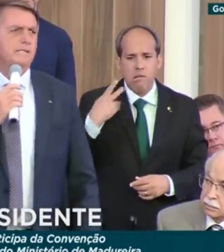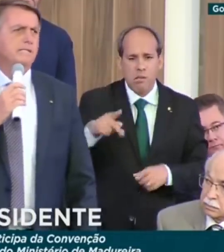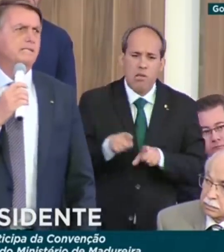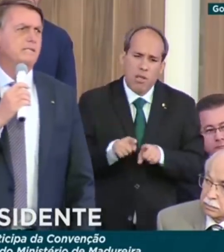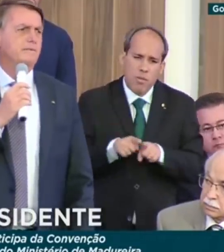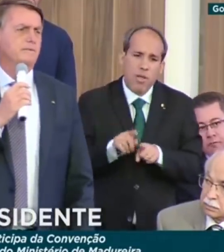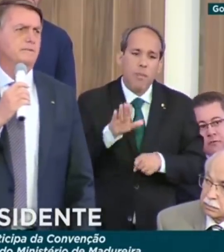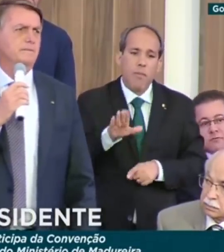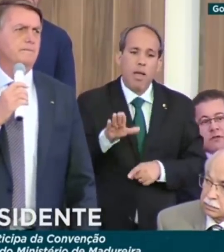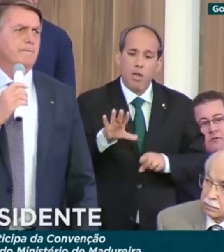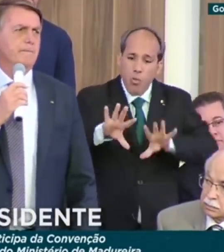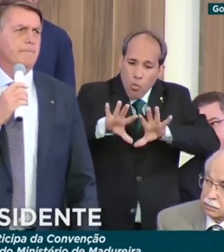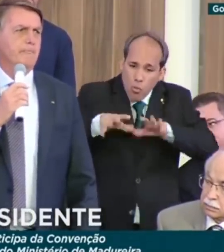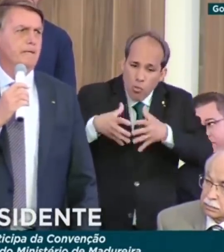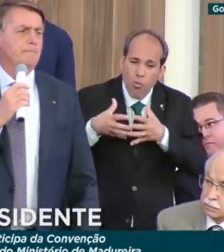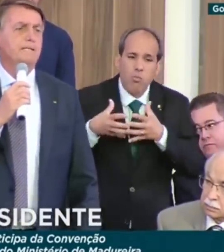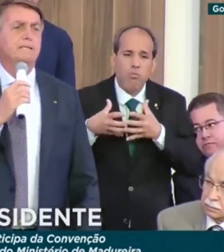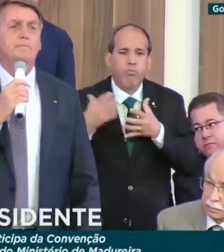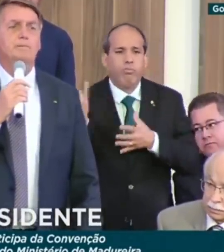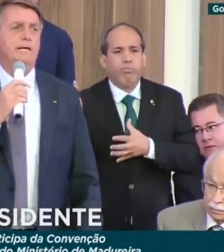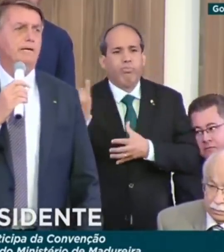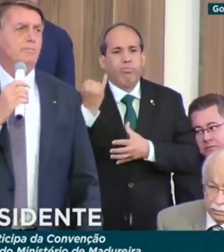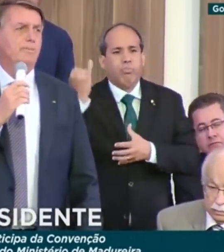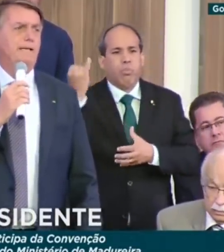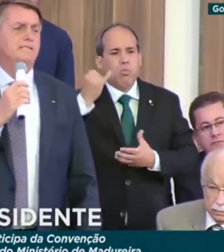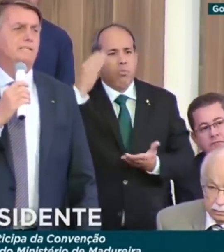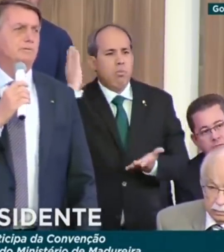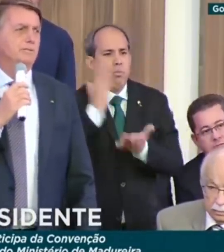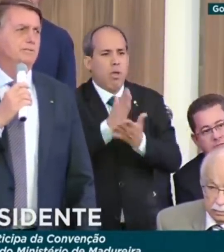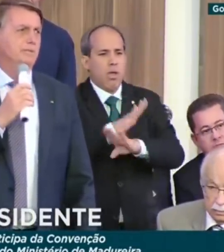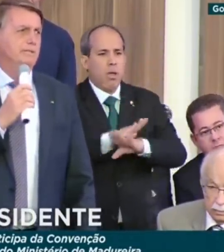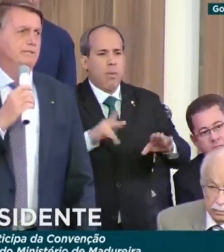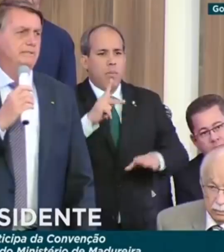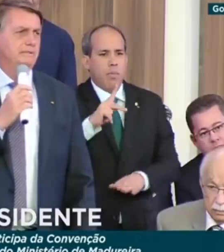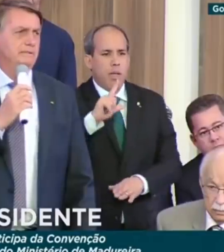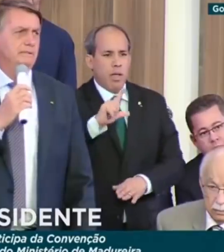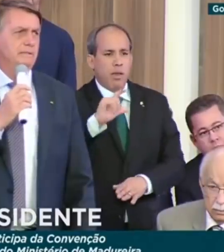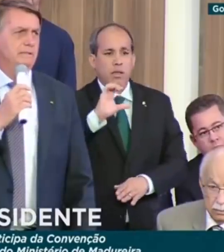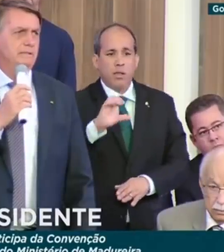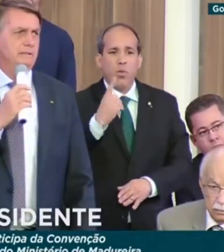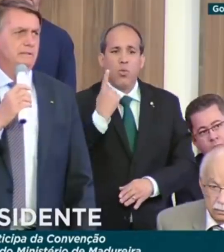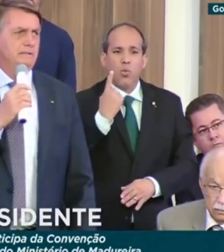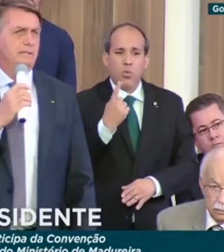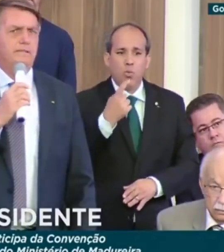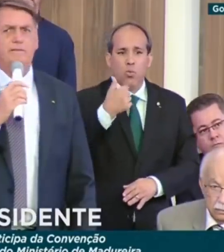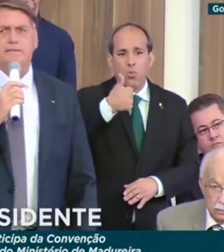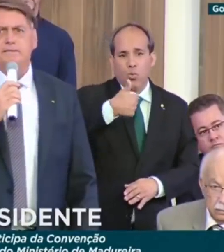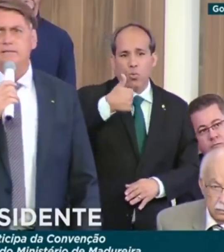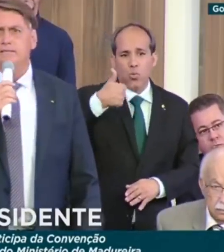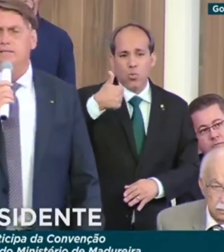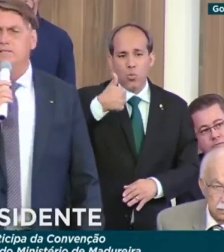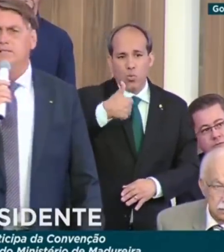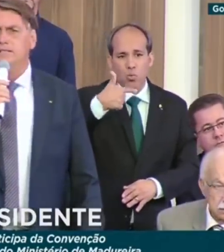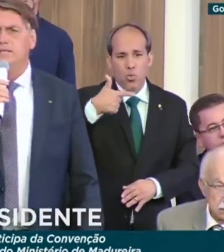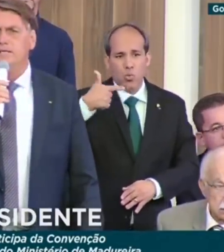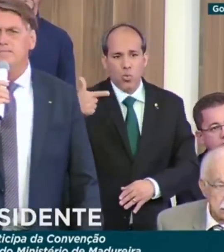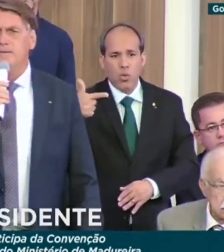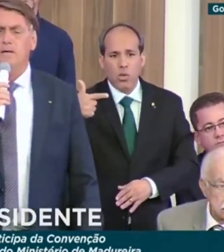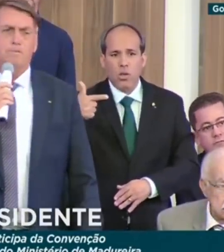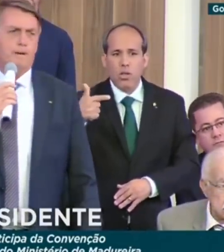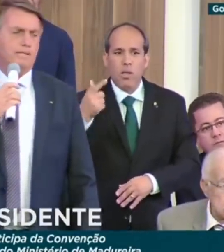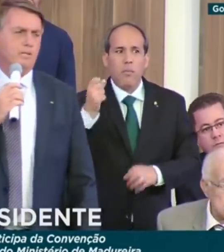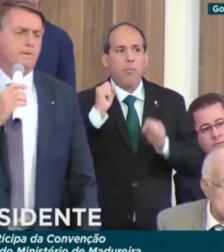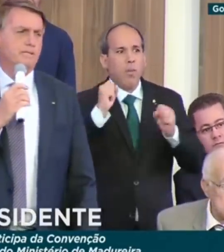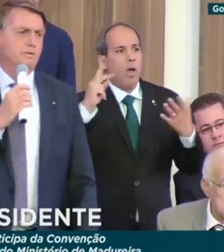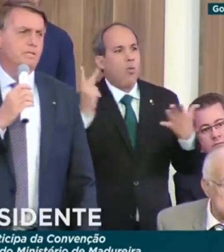foram decisivos para sepultar o PLC 122, que dava 3 anos de cadeia